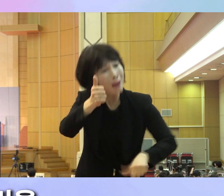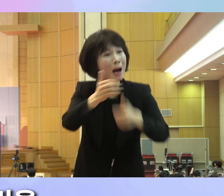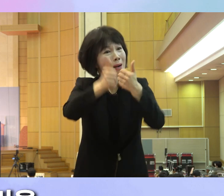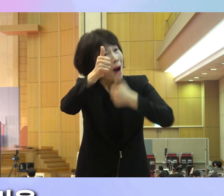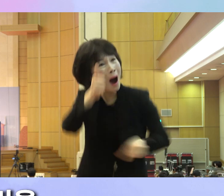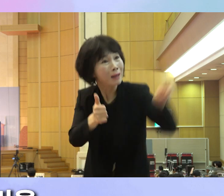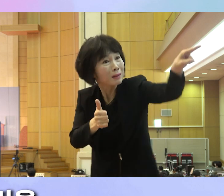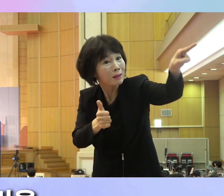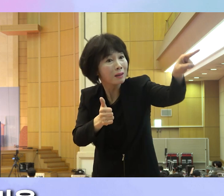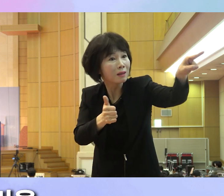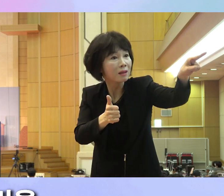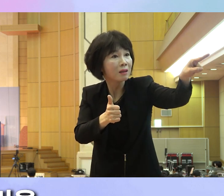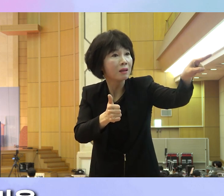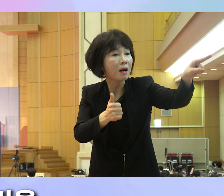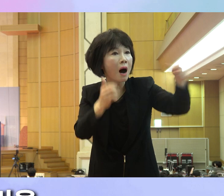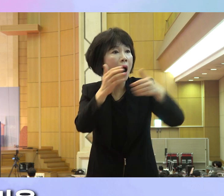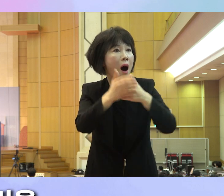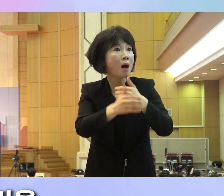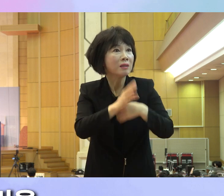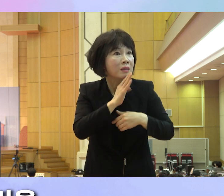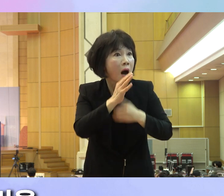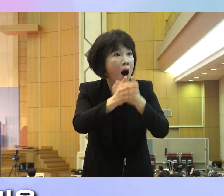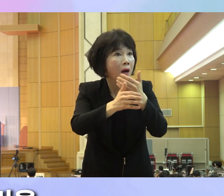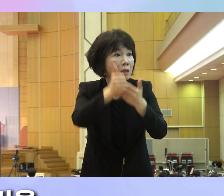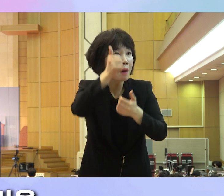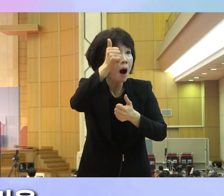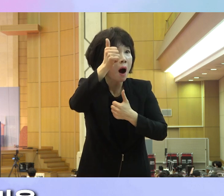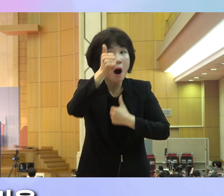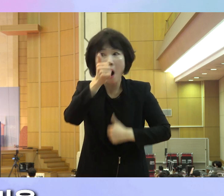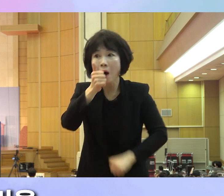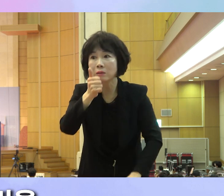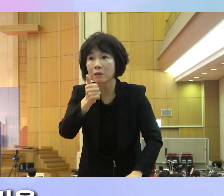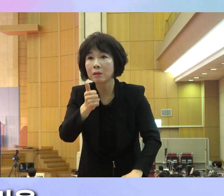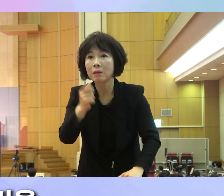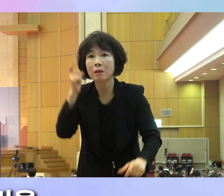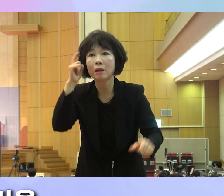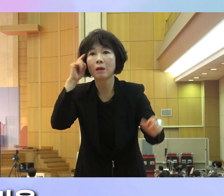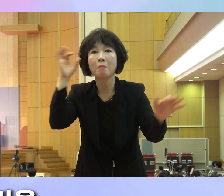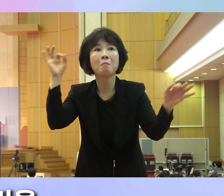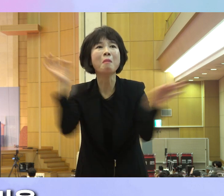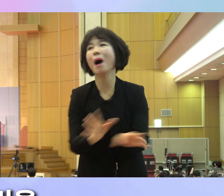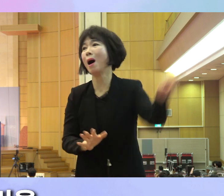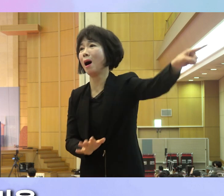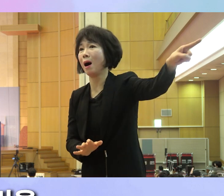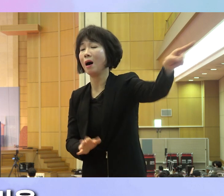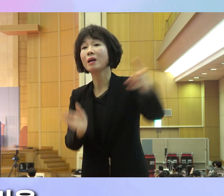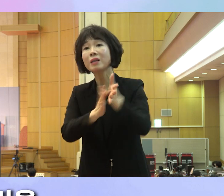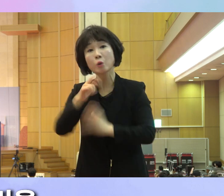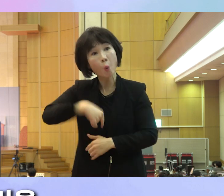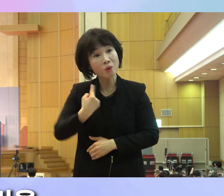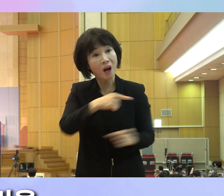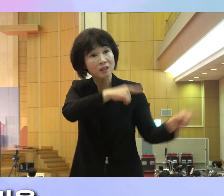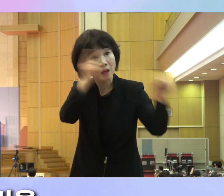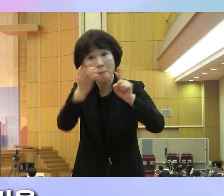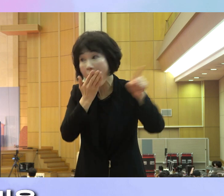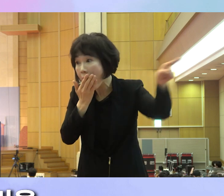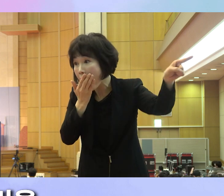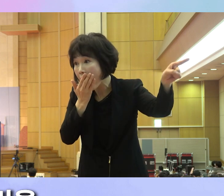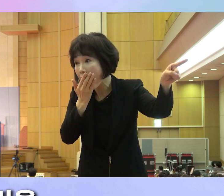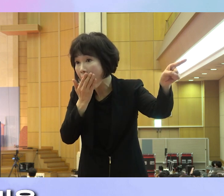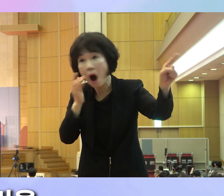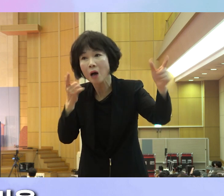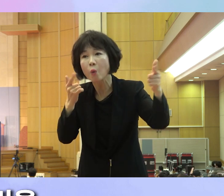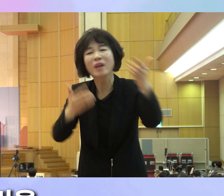같은 말이 아니고 진짜 예수님이 살아났다 이거예요. 진짜. 그럼 예수님만 살아난 것이 아니라